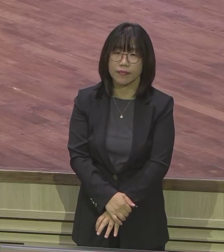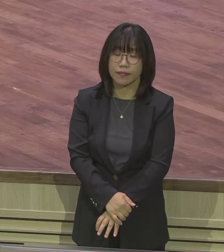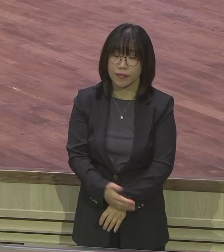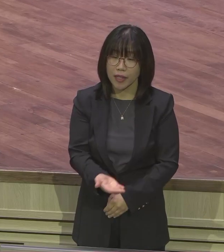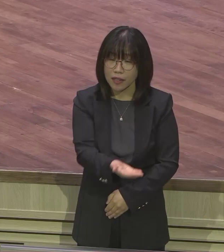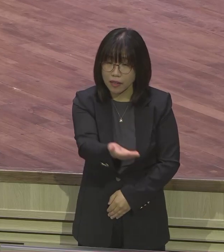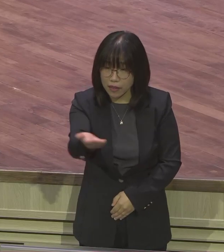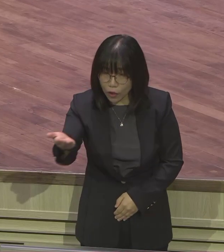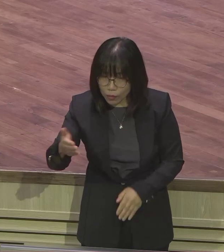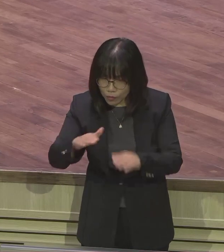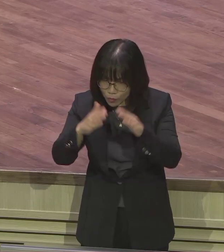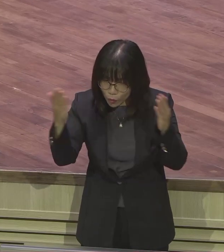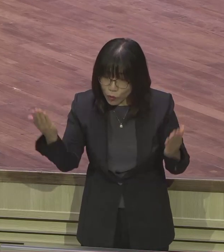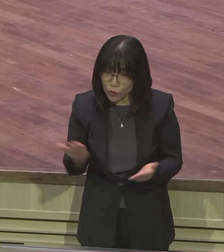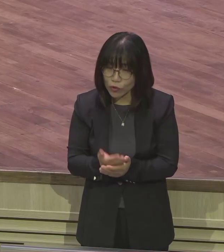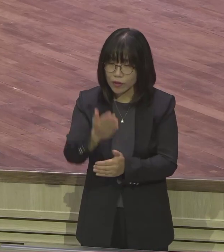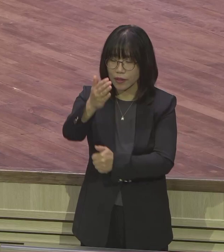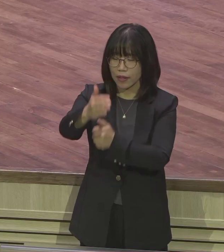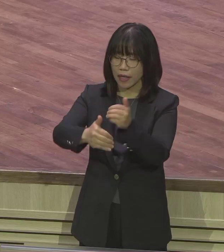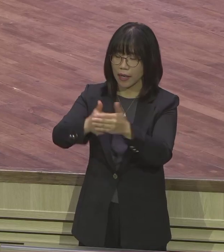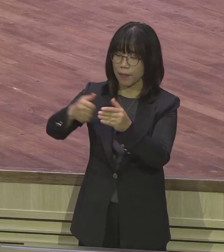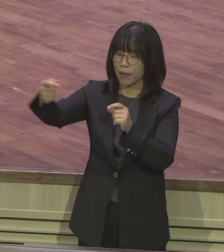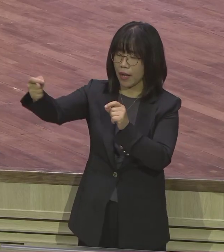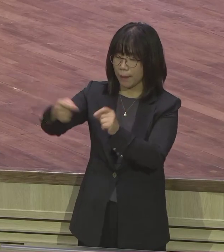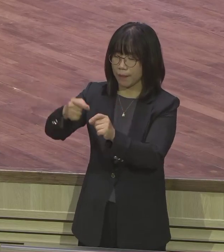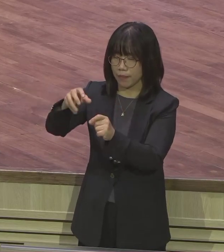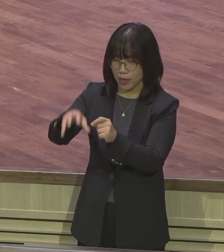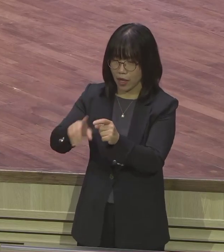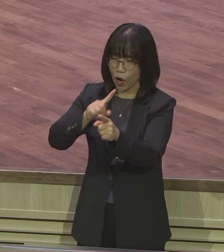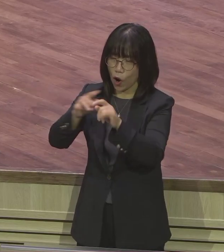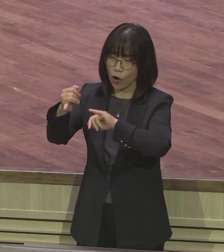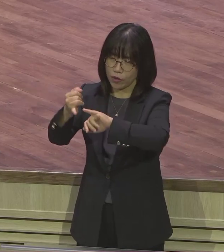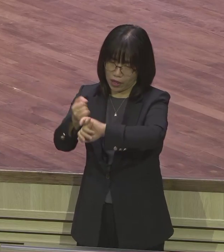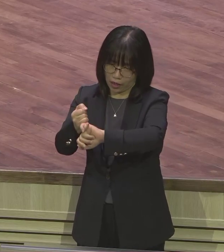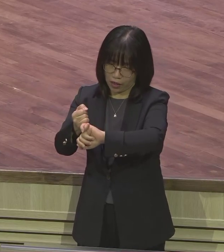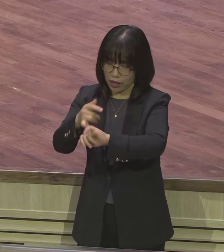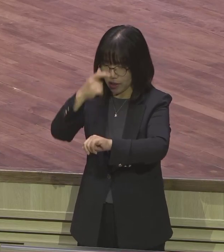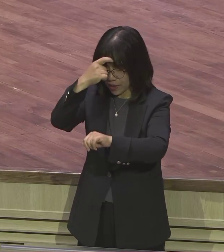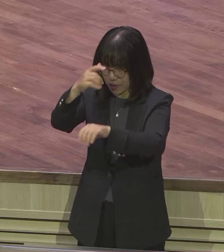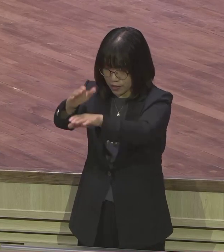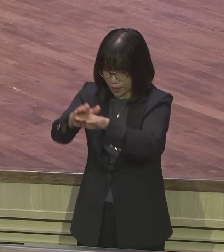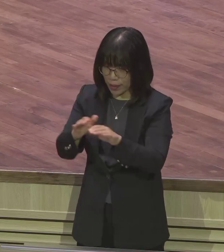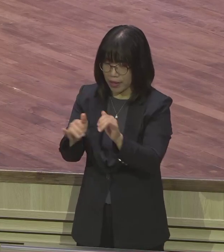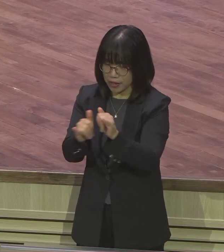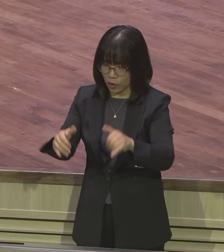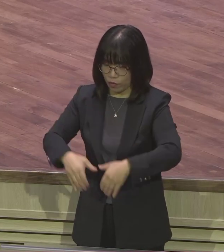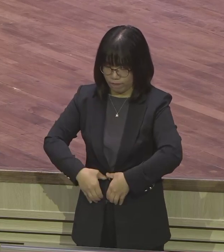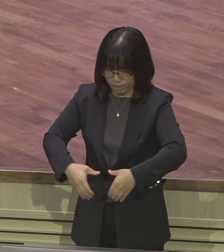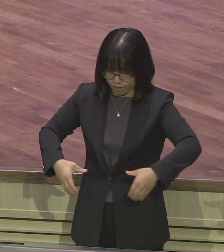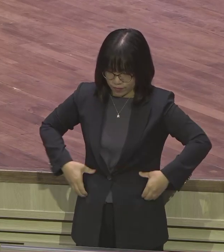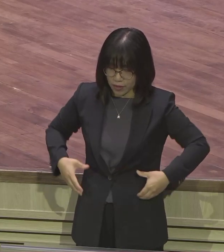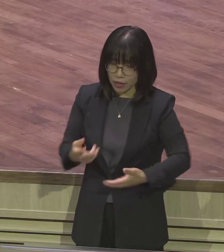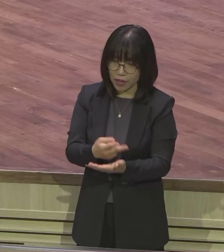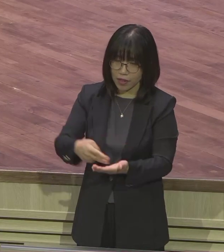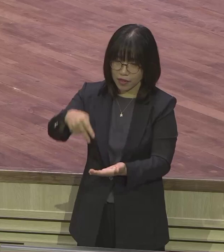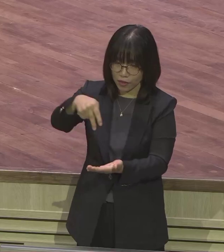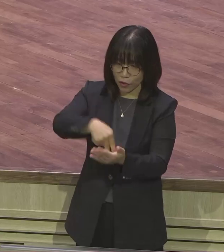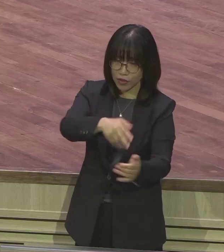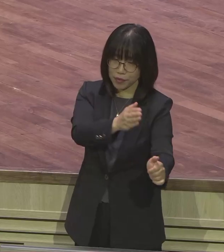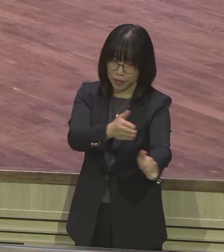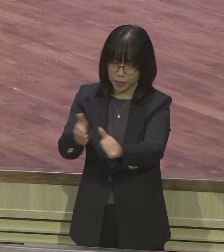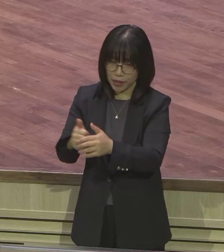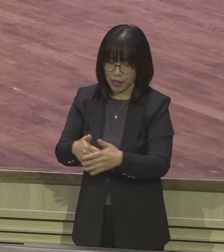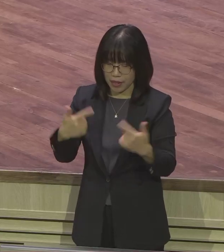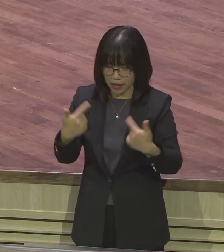영계 모든 성도는요 하나님 앞에 언약적 예배자로 당당히 서시기 바랍니다. 그래서 날마다